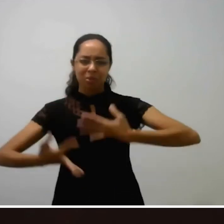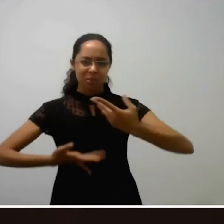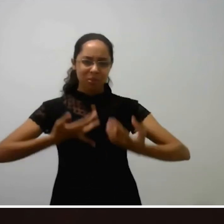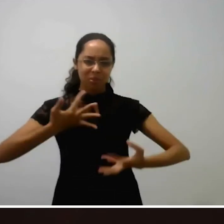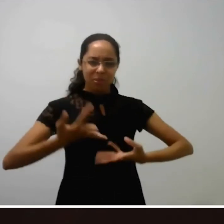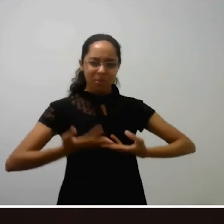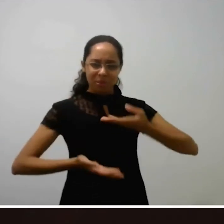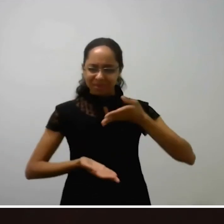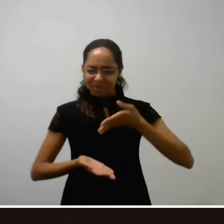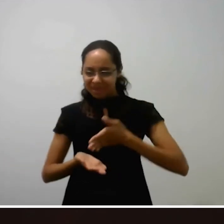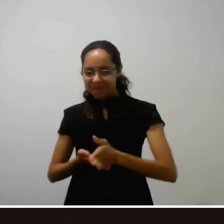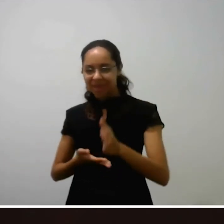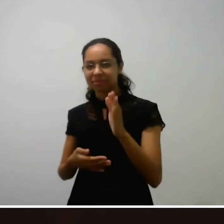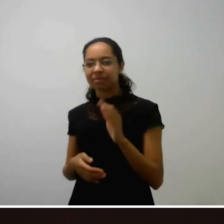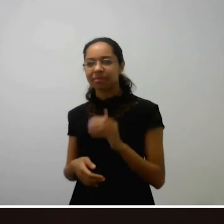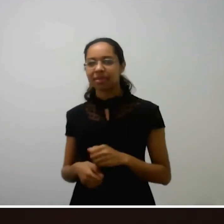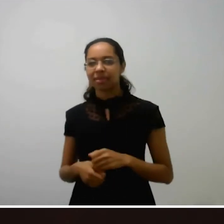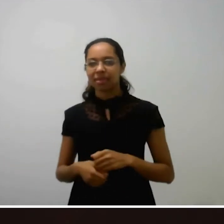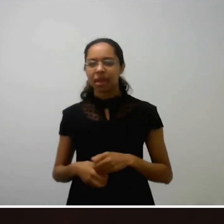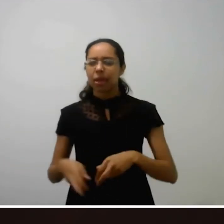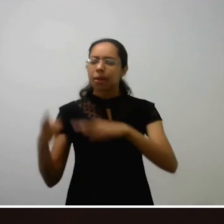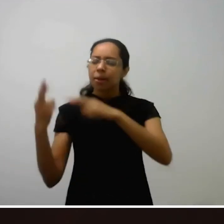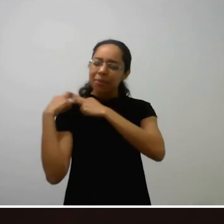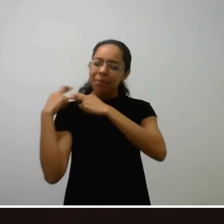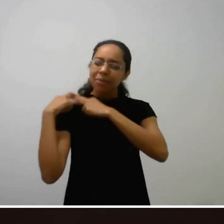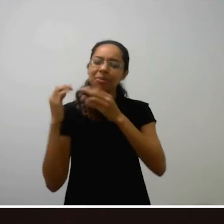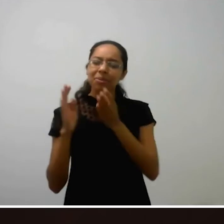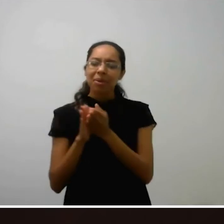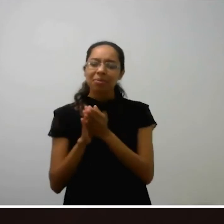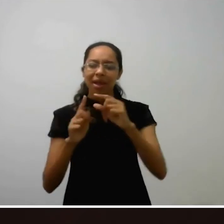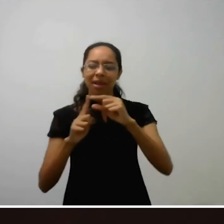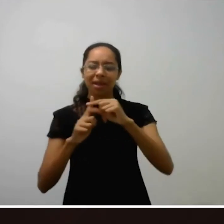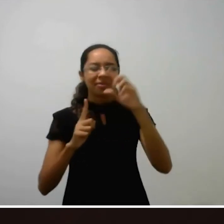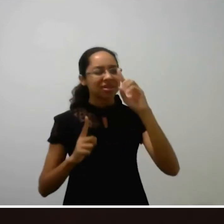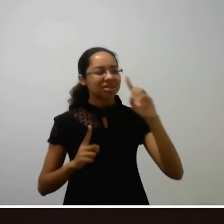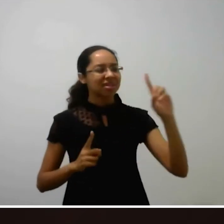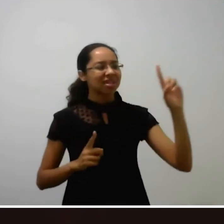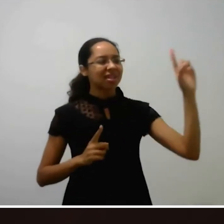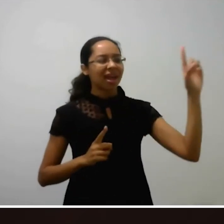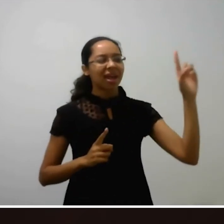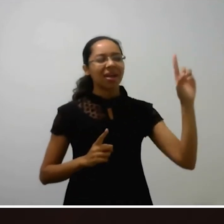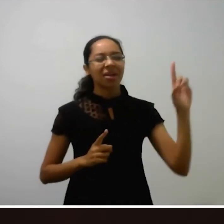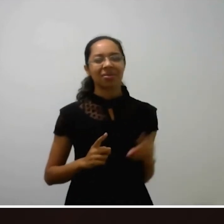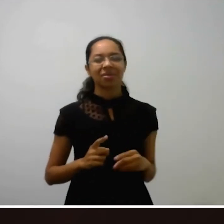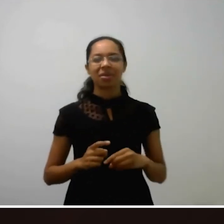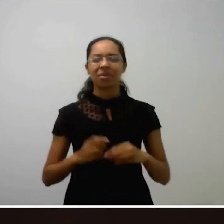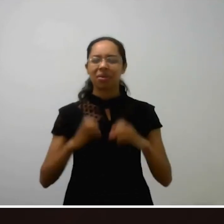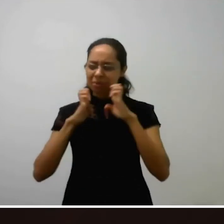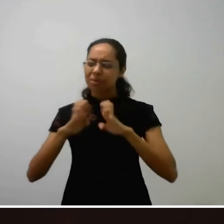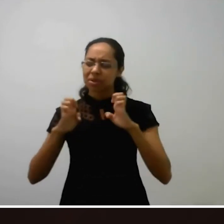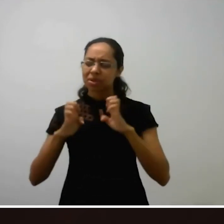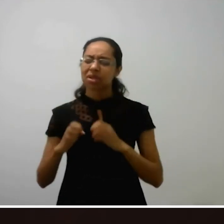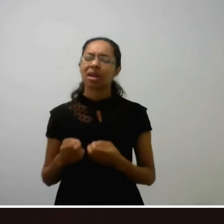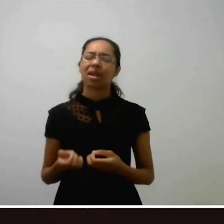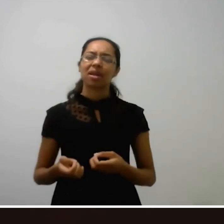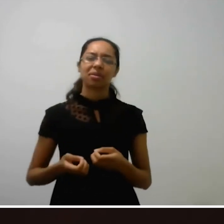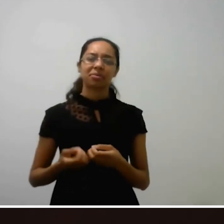Encargo pela palavra, encargo pelo evangelho, né? Ó Senhor Jesus.